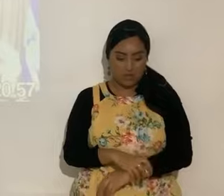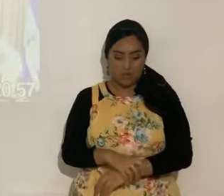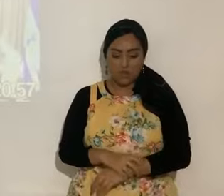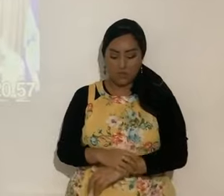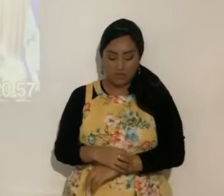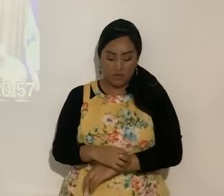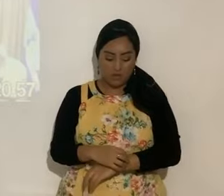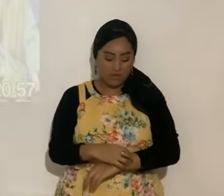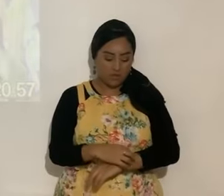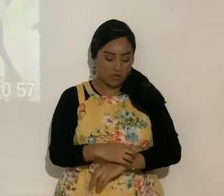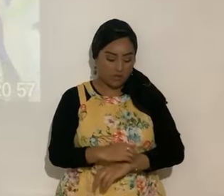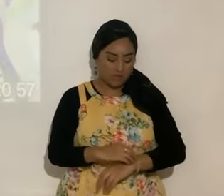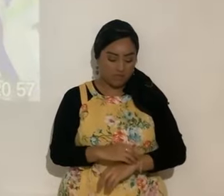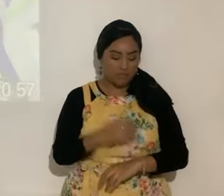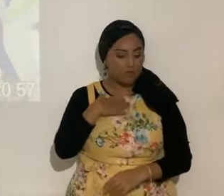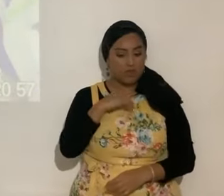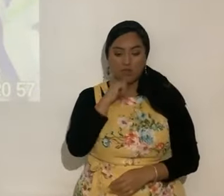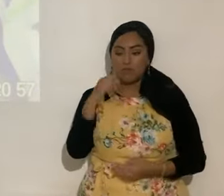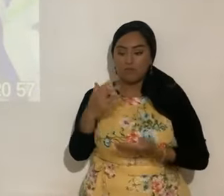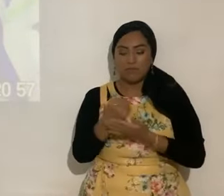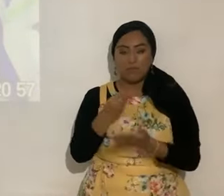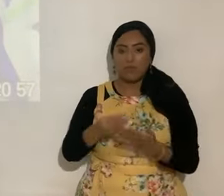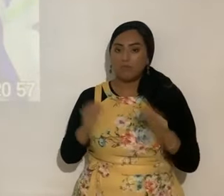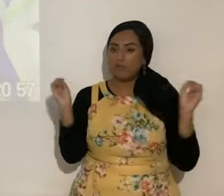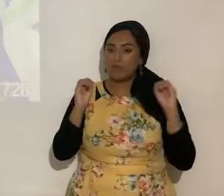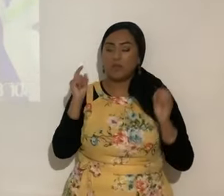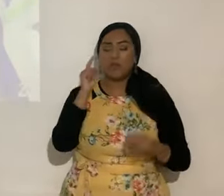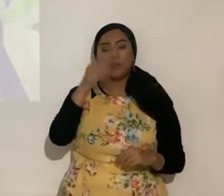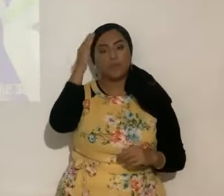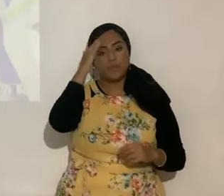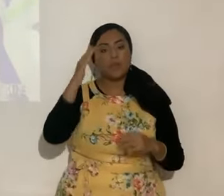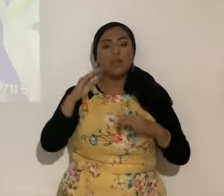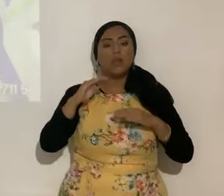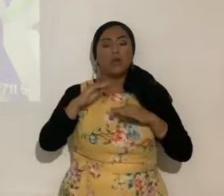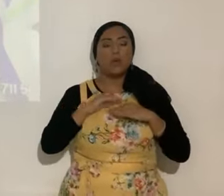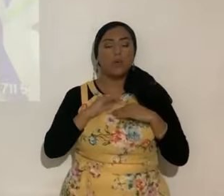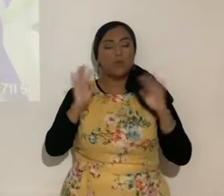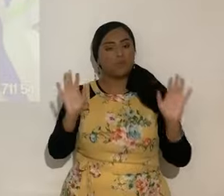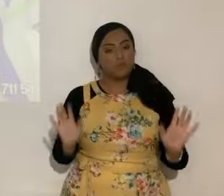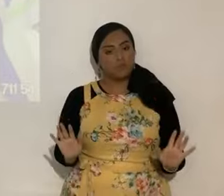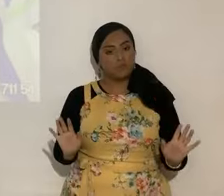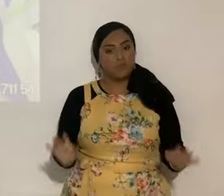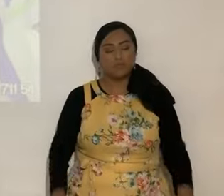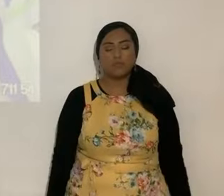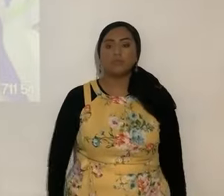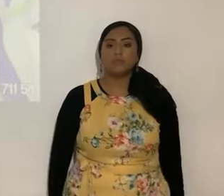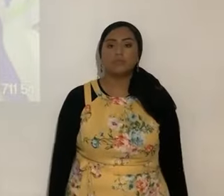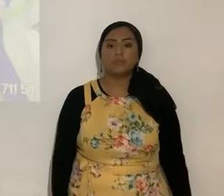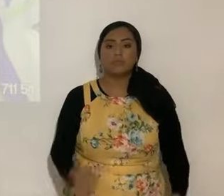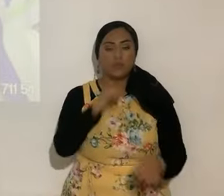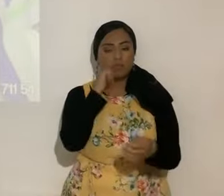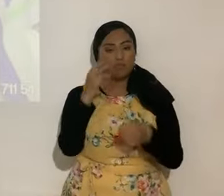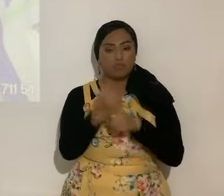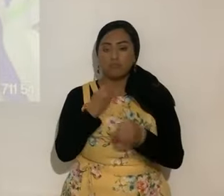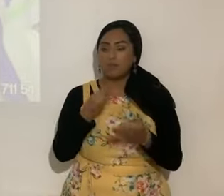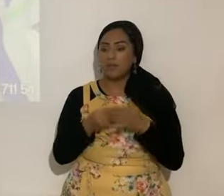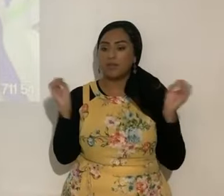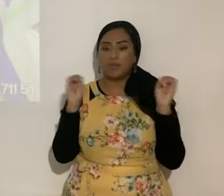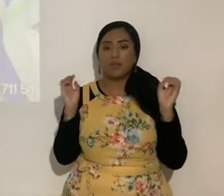No monetizo yo los videos. Eso lo digo para que ustedes queden tranquilos, ¿verdad? No, no, no, no, no se monetiza los videos.